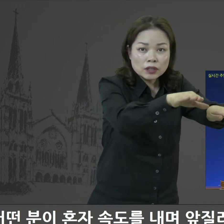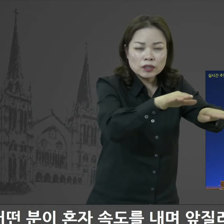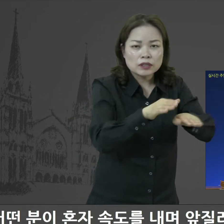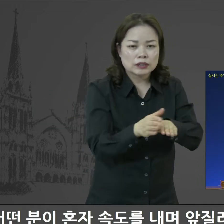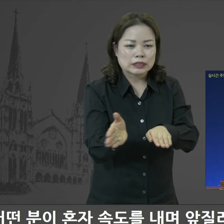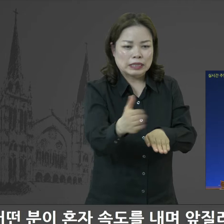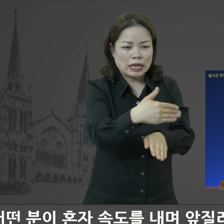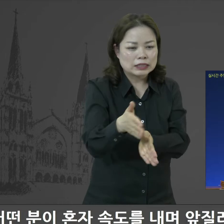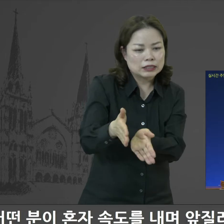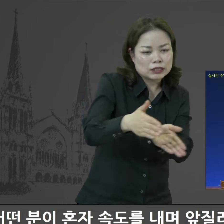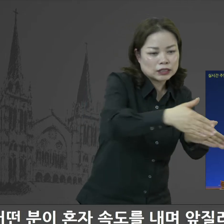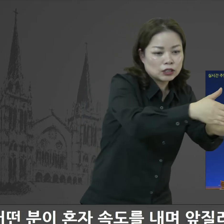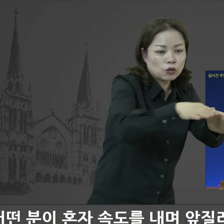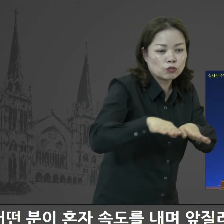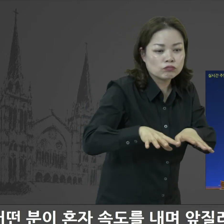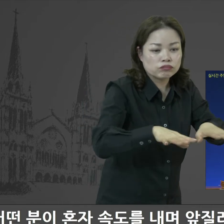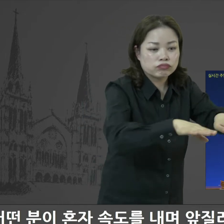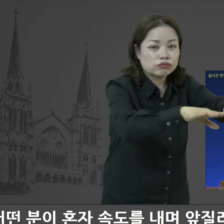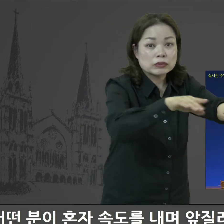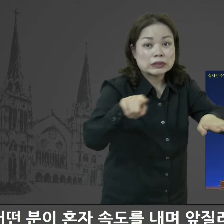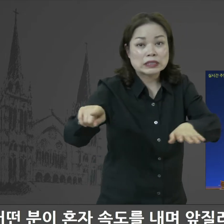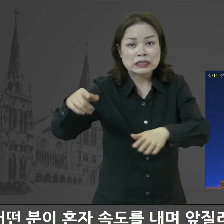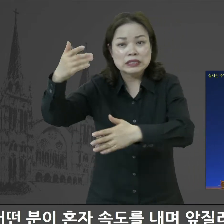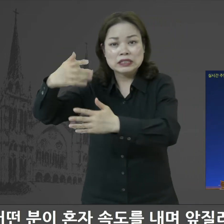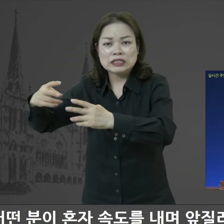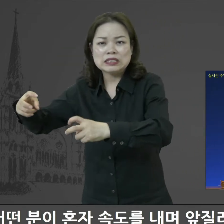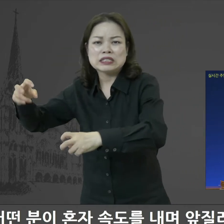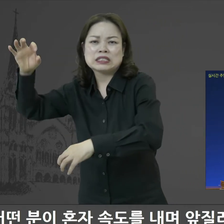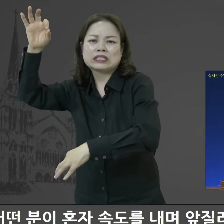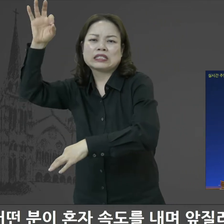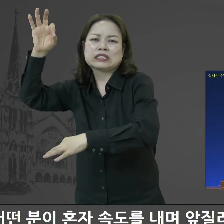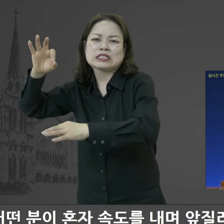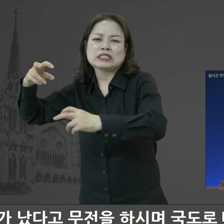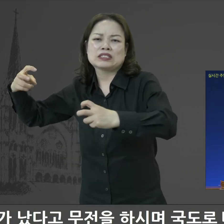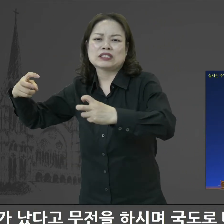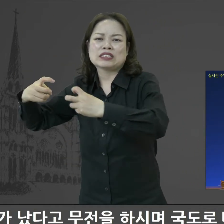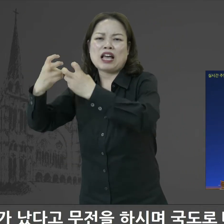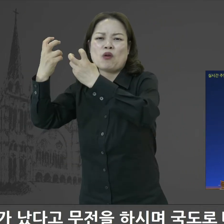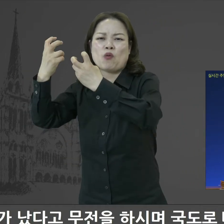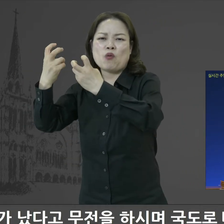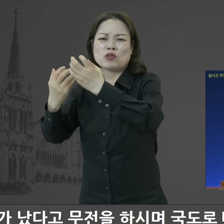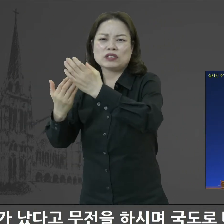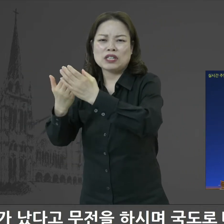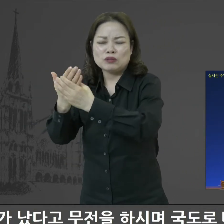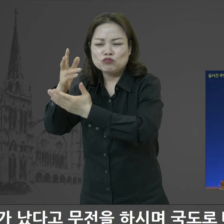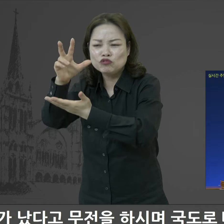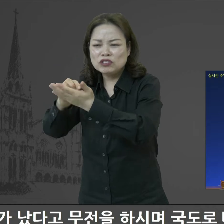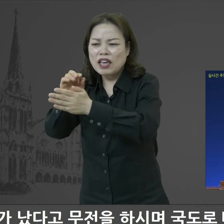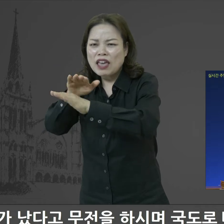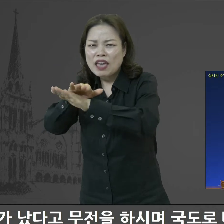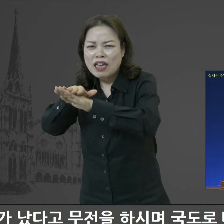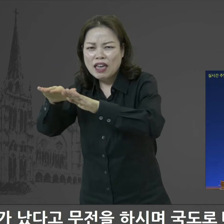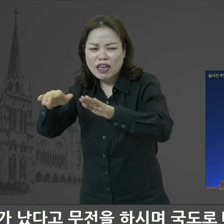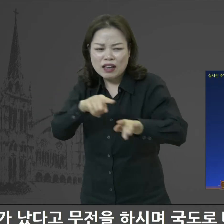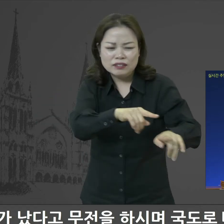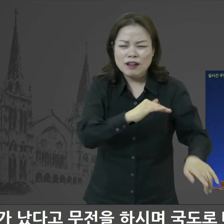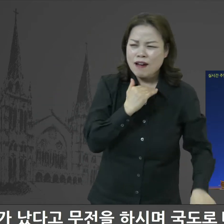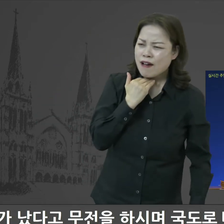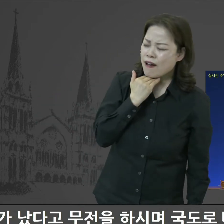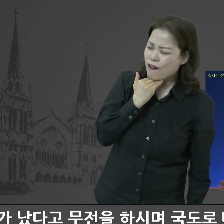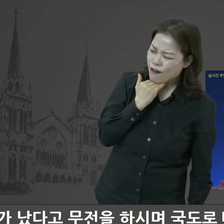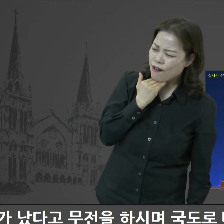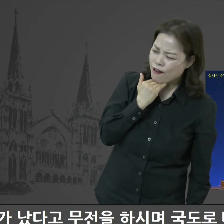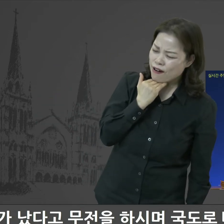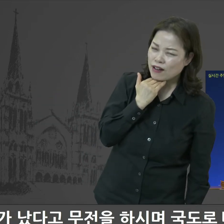국도로 빠져가지고 이렇게 갔는데, 그분은 사고 처리 끝나고 나서 저희가 다 한참 기다려서